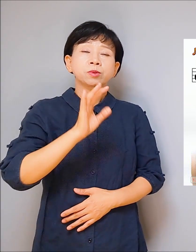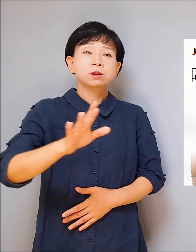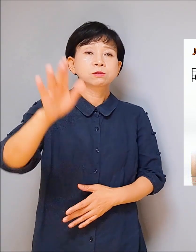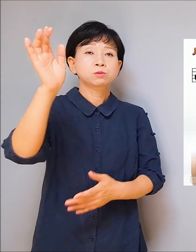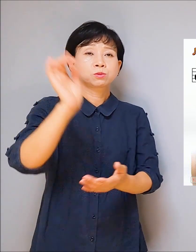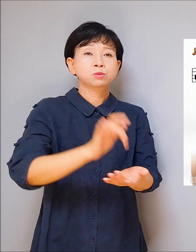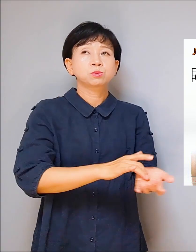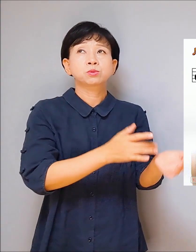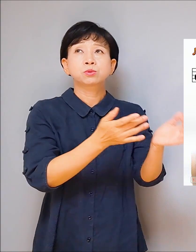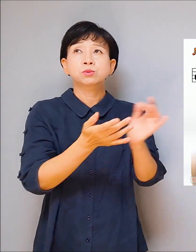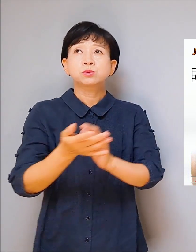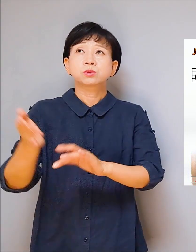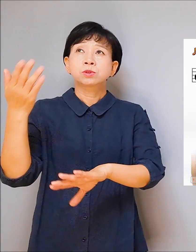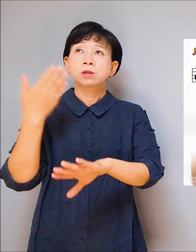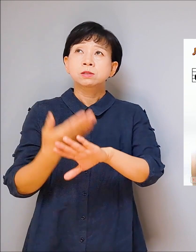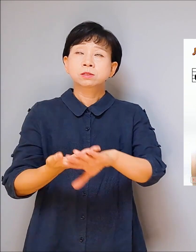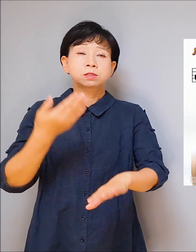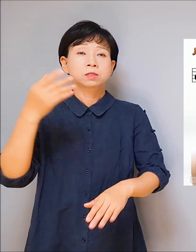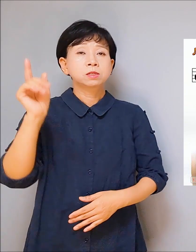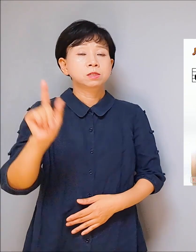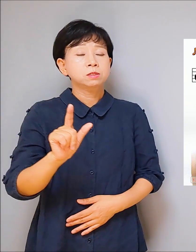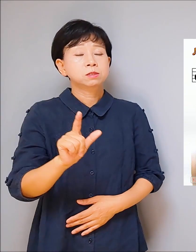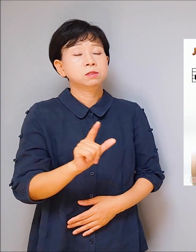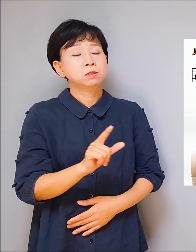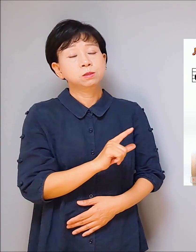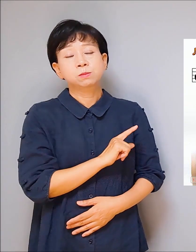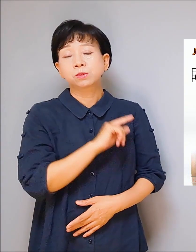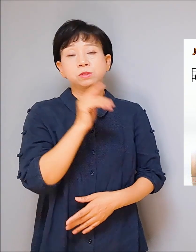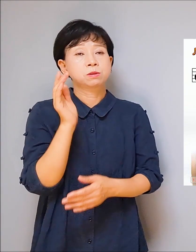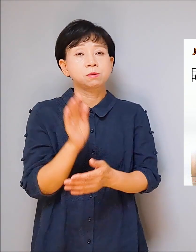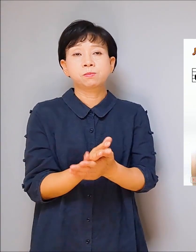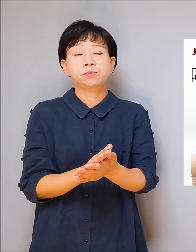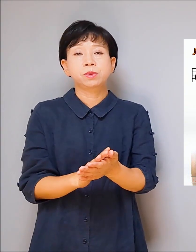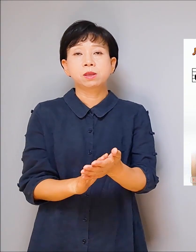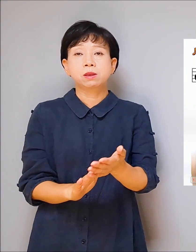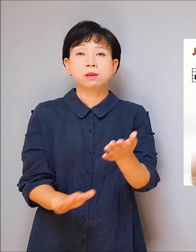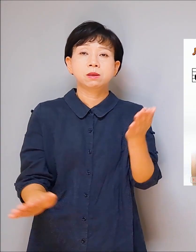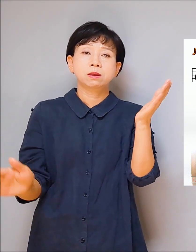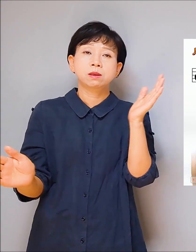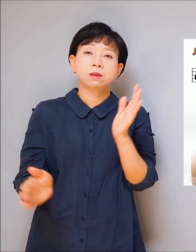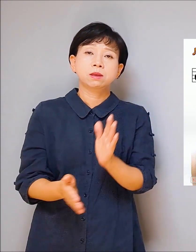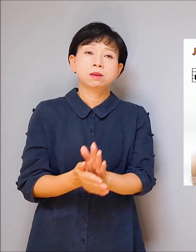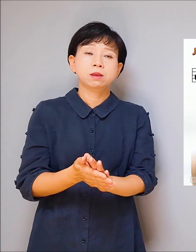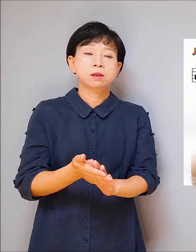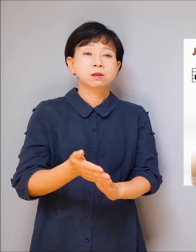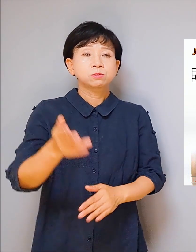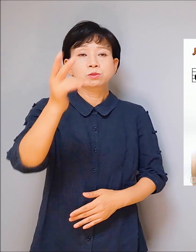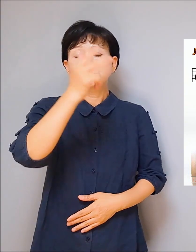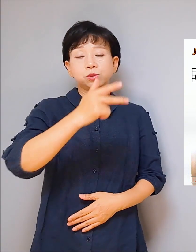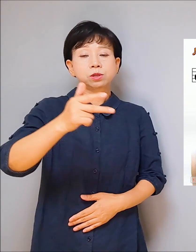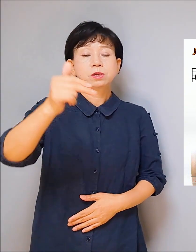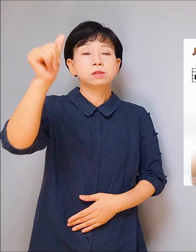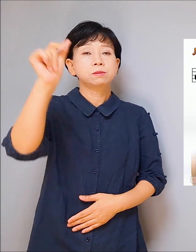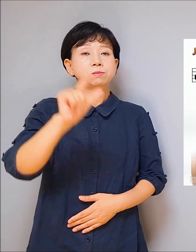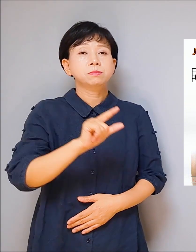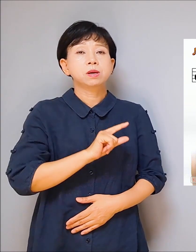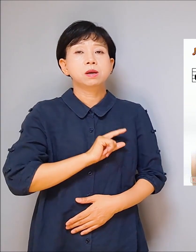두 손 높이 들고 다른 이름은 없네. 주